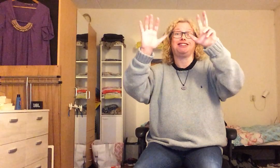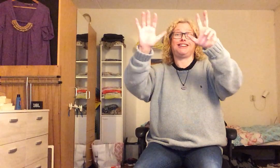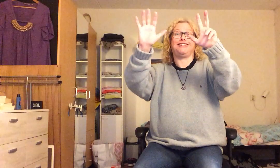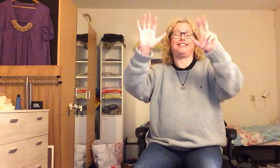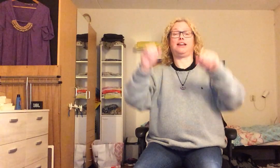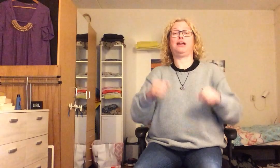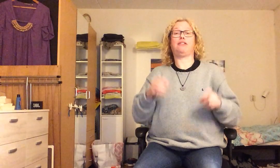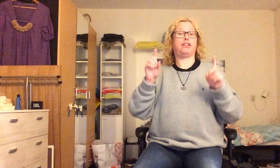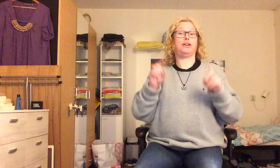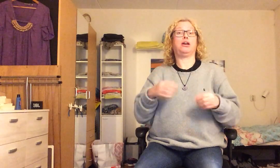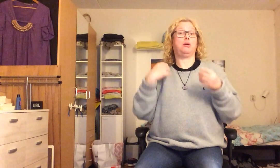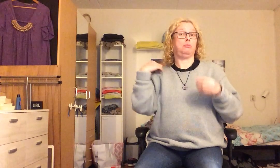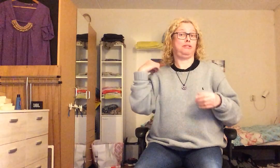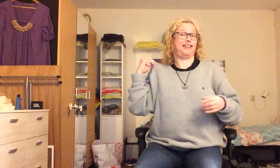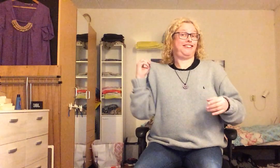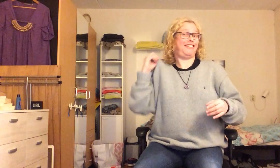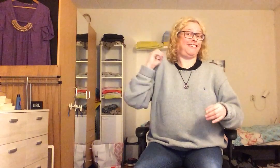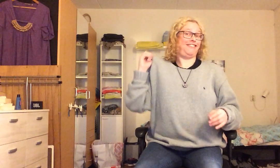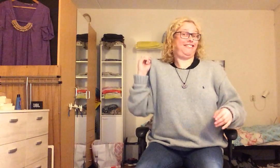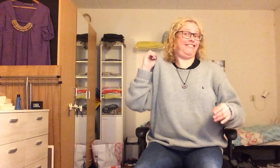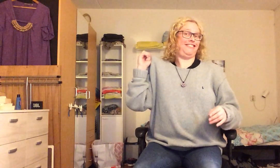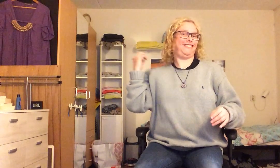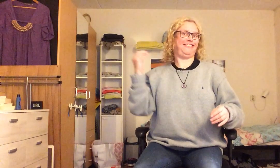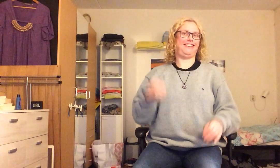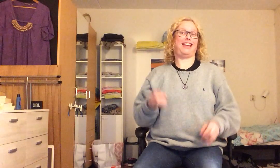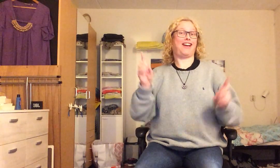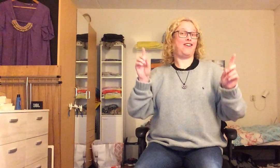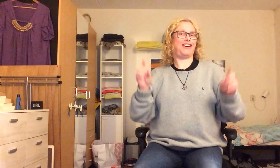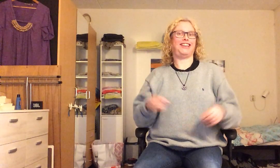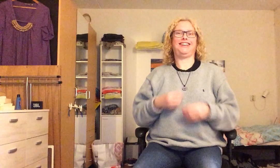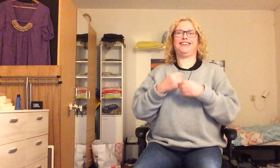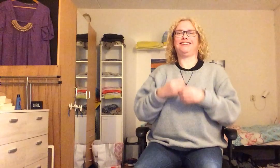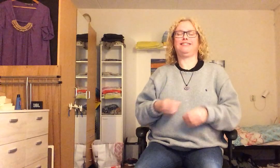1986 van Dina Jones. Hey you!